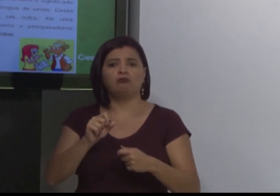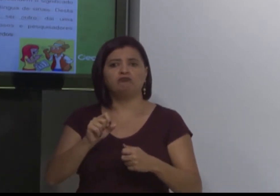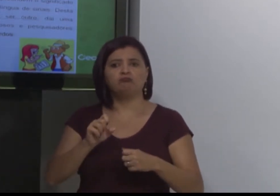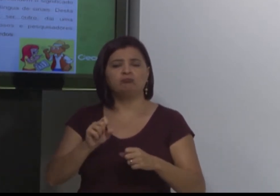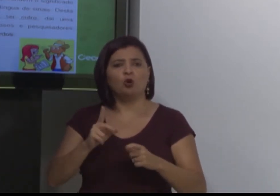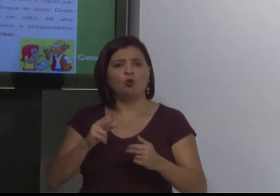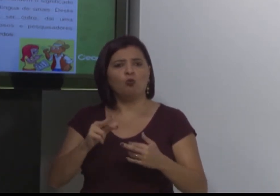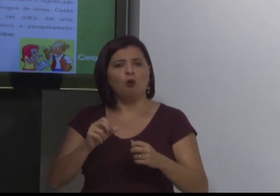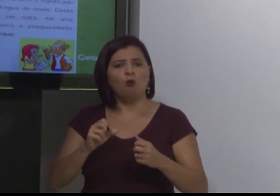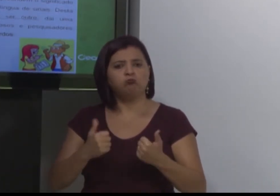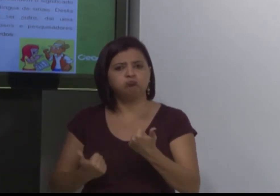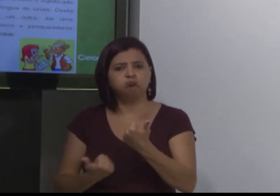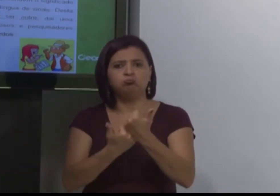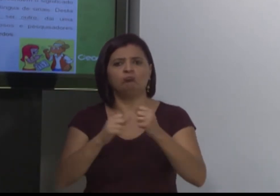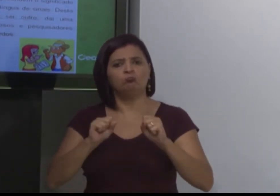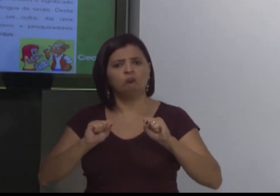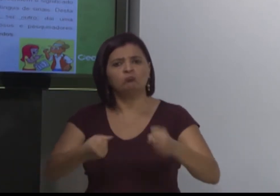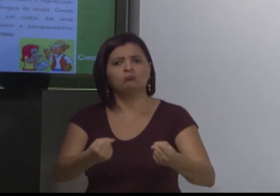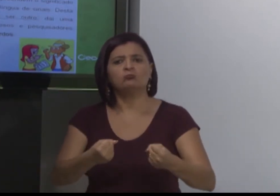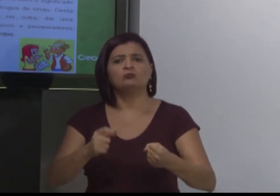que interessante. E isso é bom.